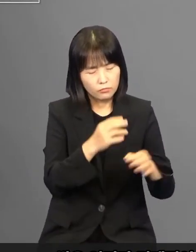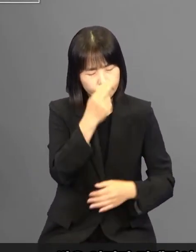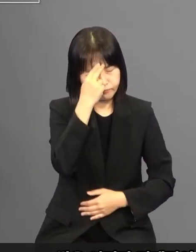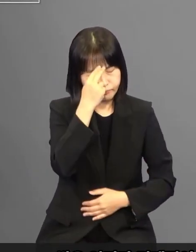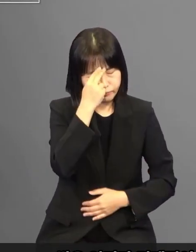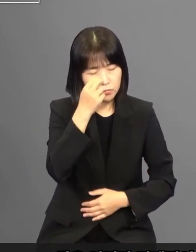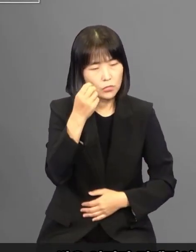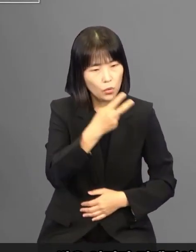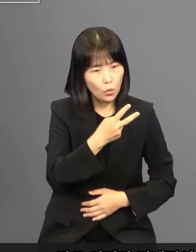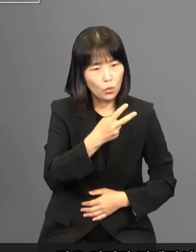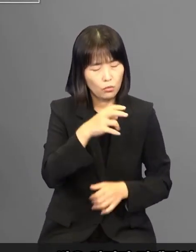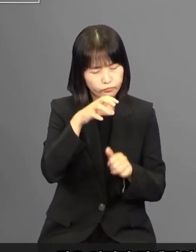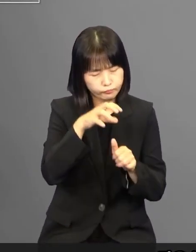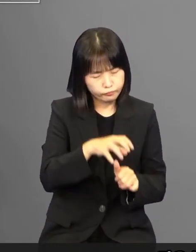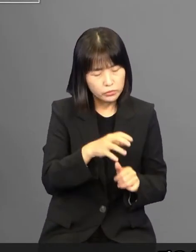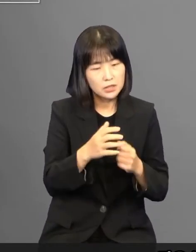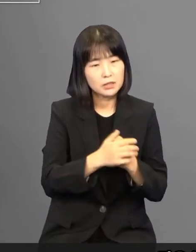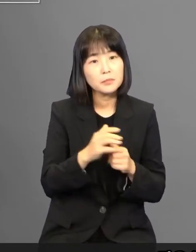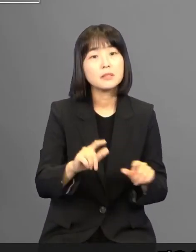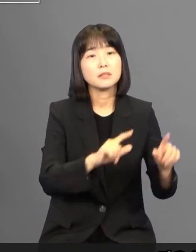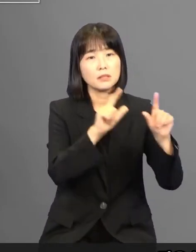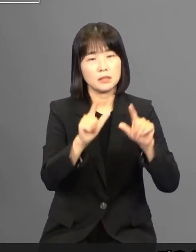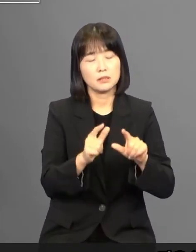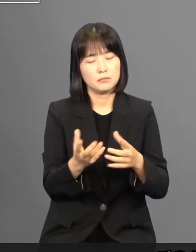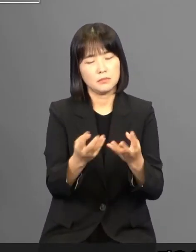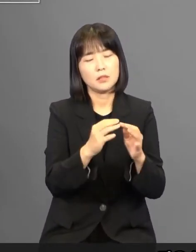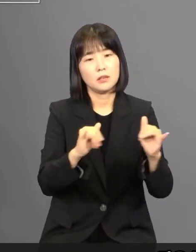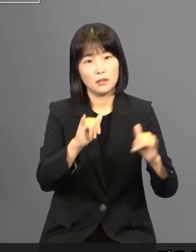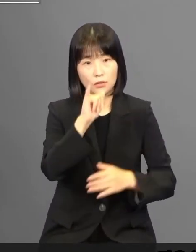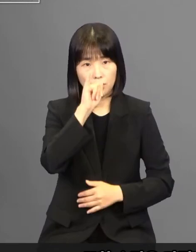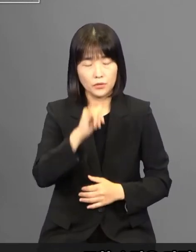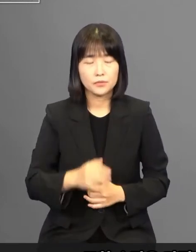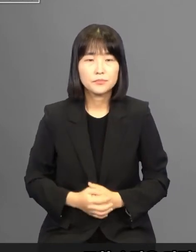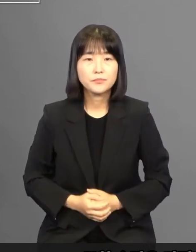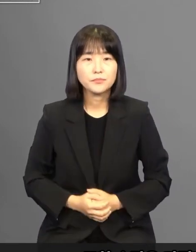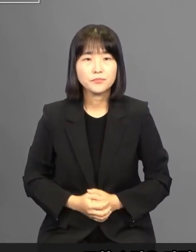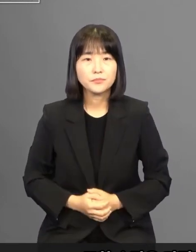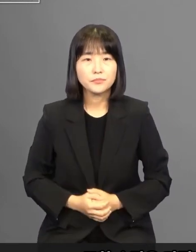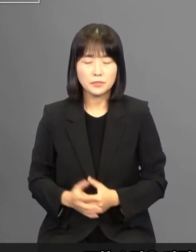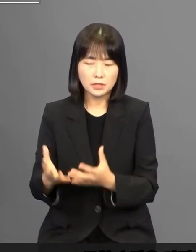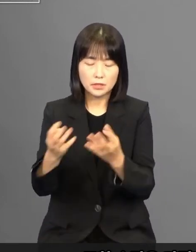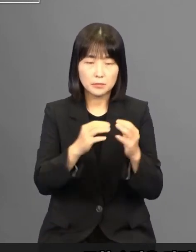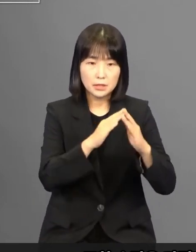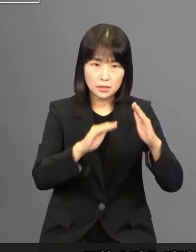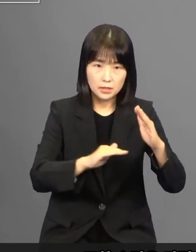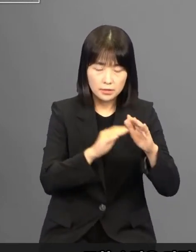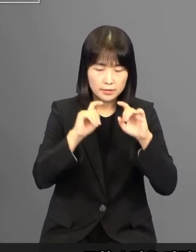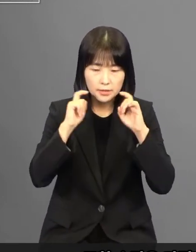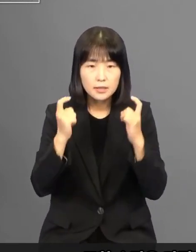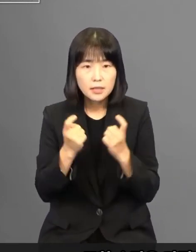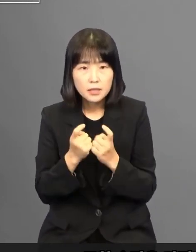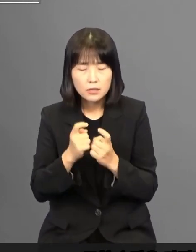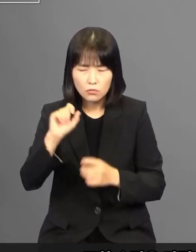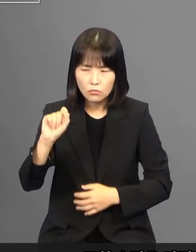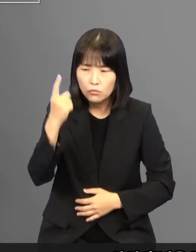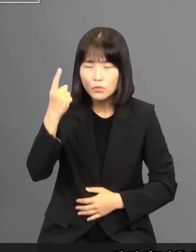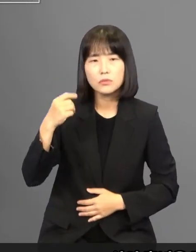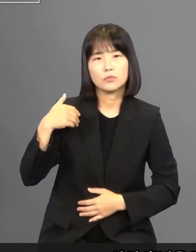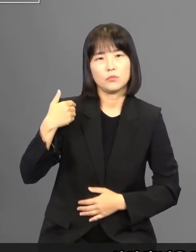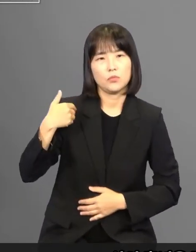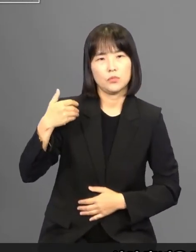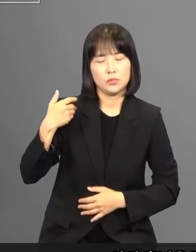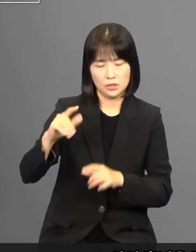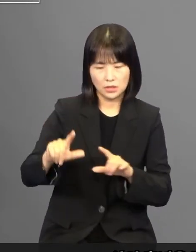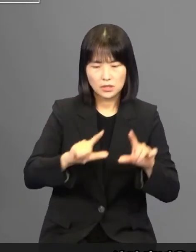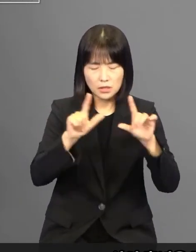궁핍과 또한 압박으로 살아가는 많은 분들이 있습니다. 또한 수많은 가정과 개인의 원인을 알 수 없는